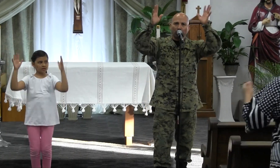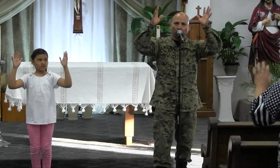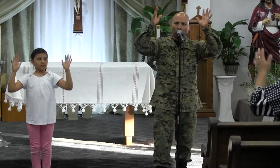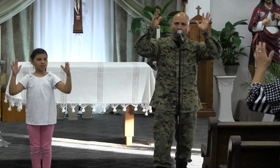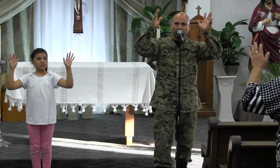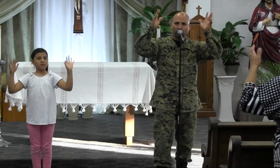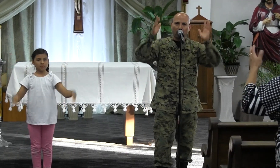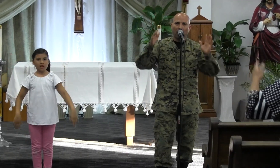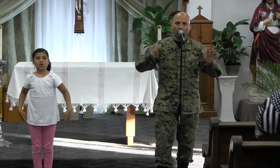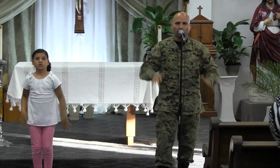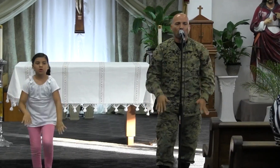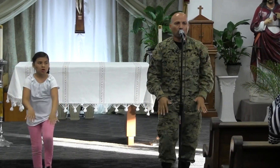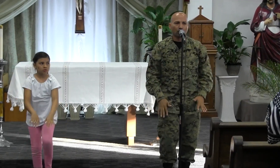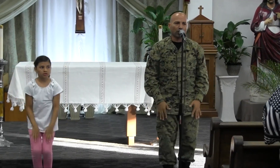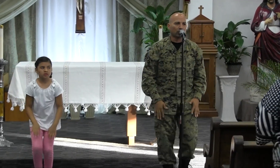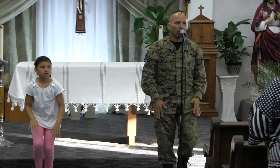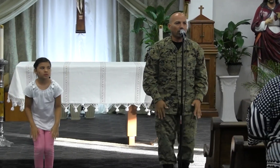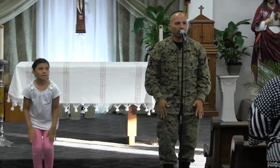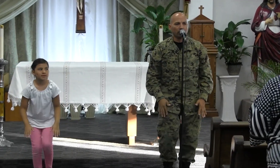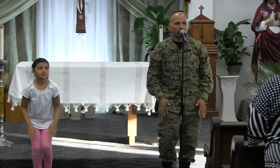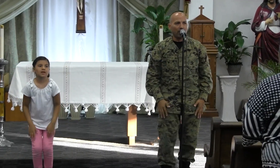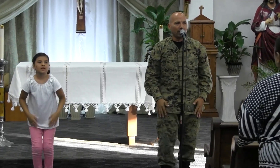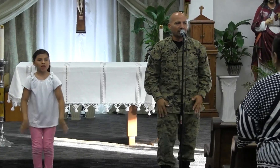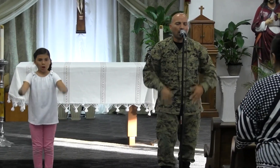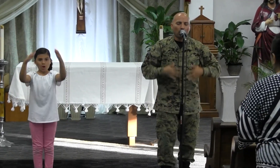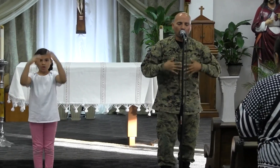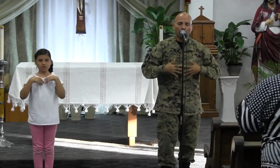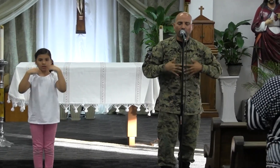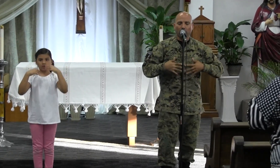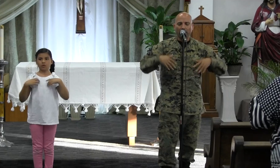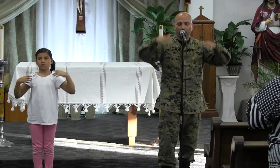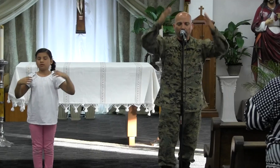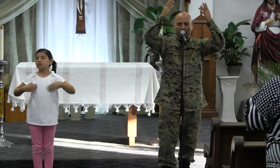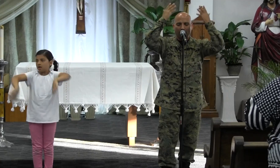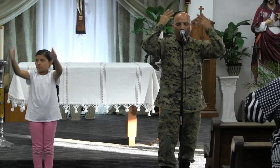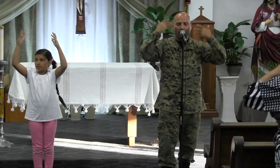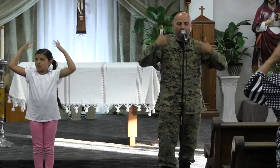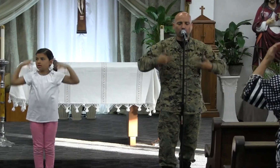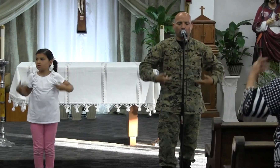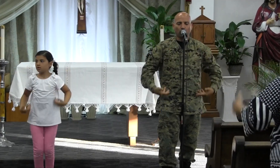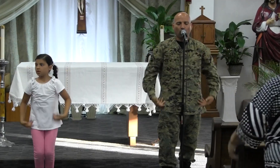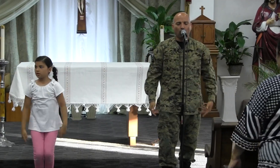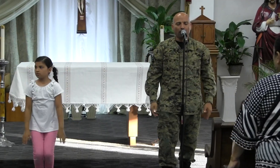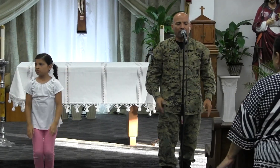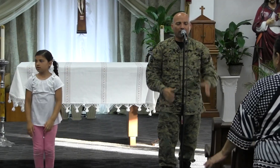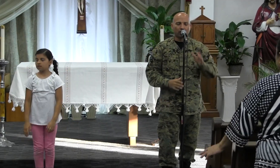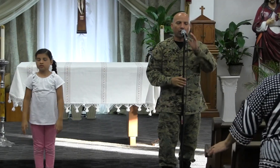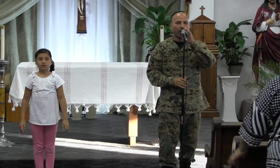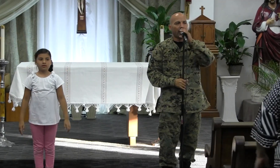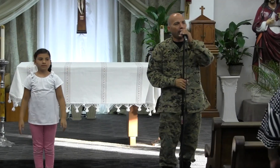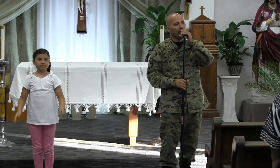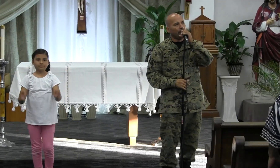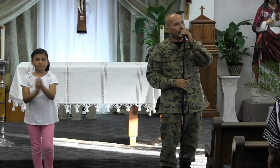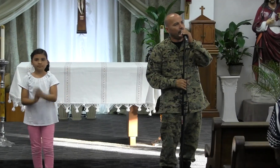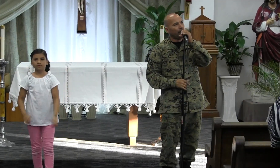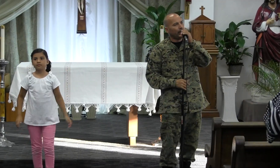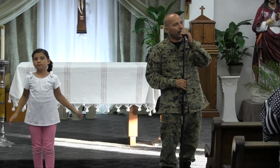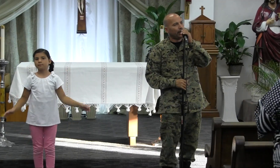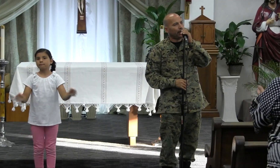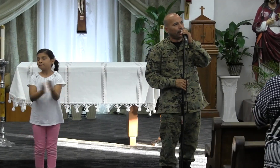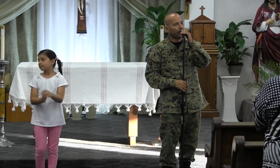Lo siento en mis manos, lo siento en mis pies, lo siento en mi alma y en todo mi ser.